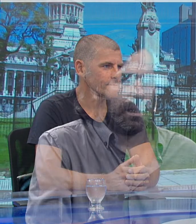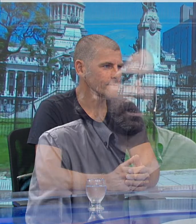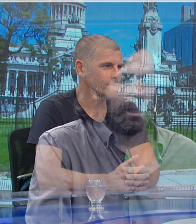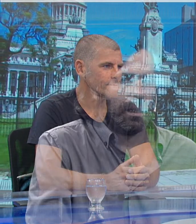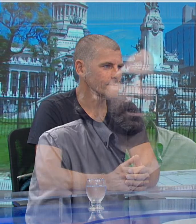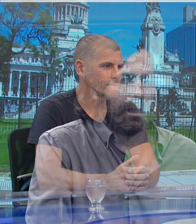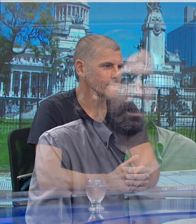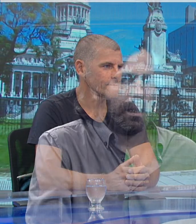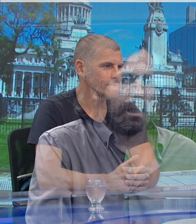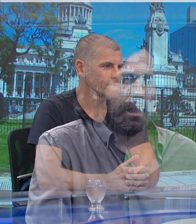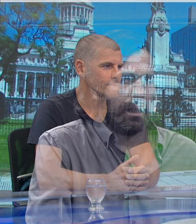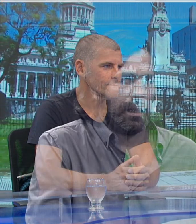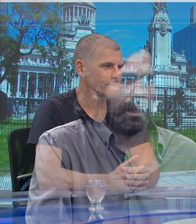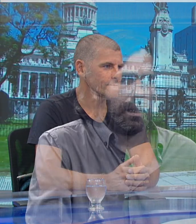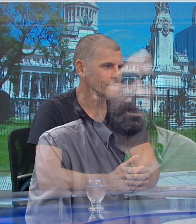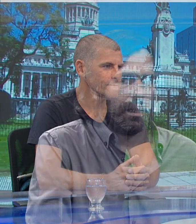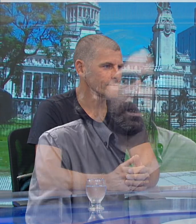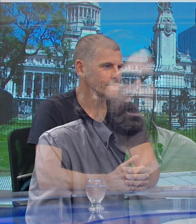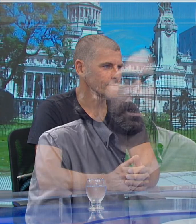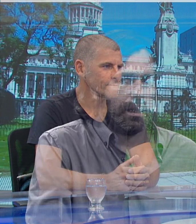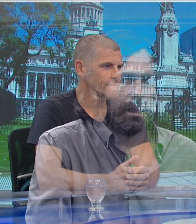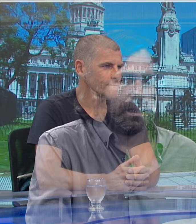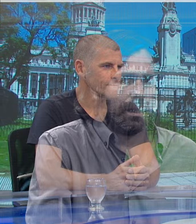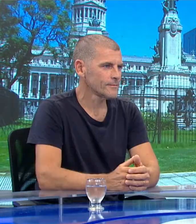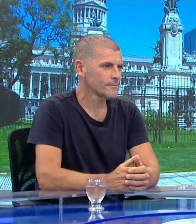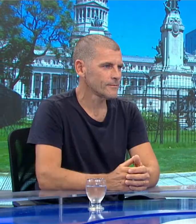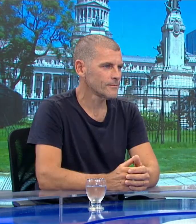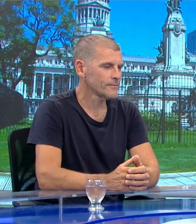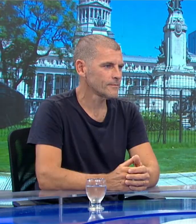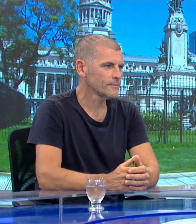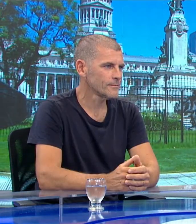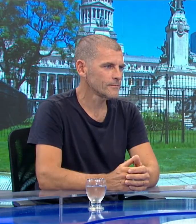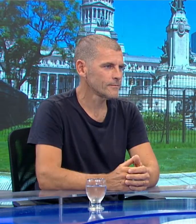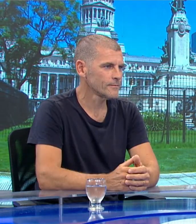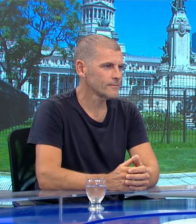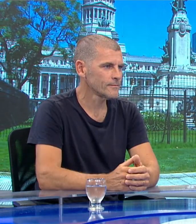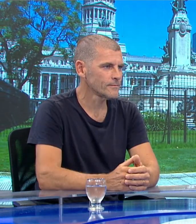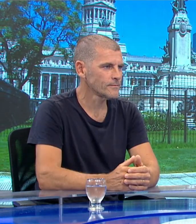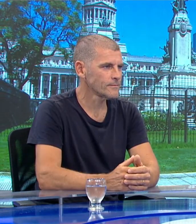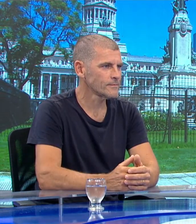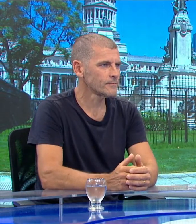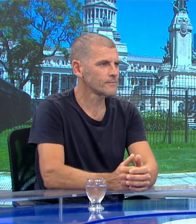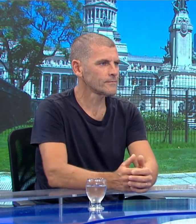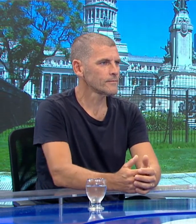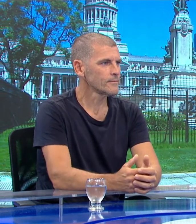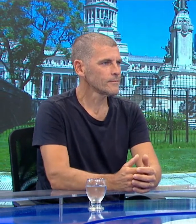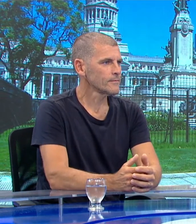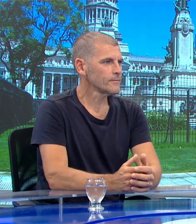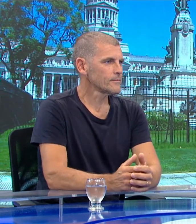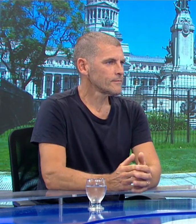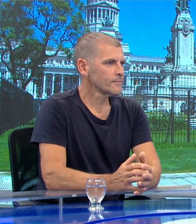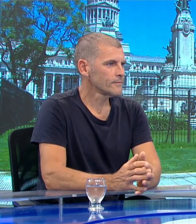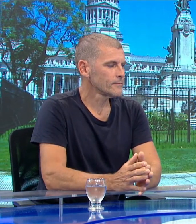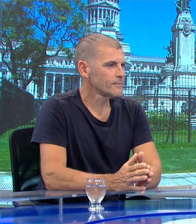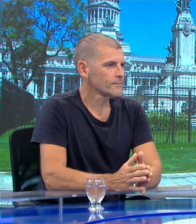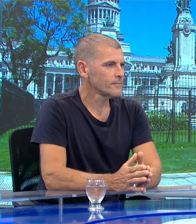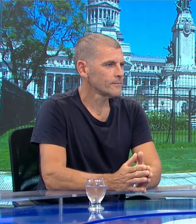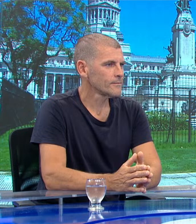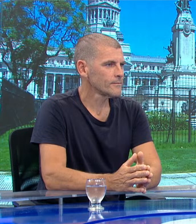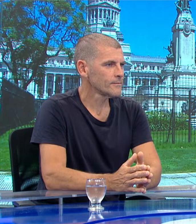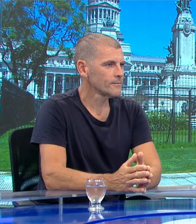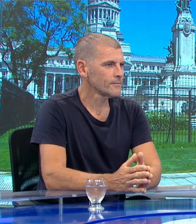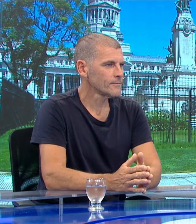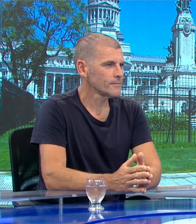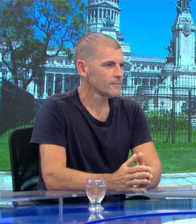resumen tratando de abarcar las noticias más actuales del día y vamos a conducir, voy a conducir